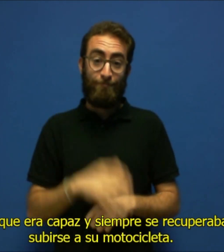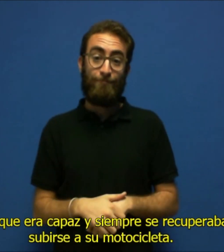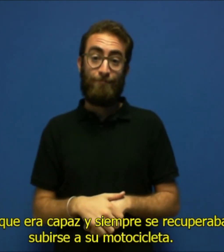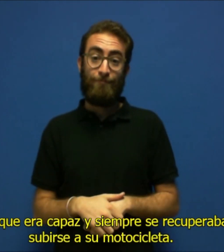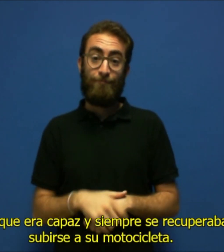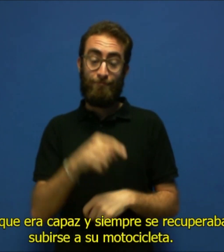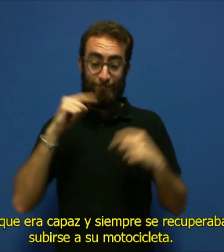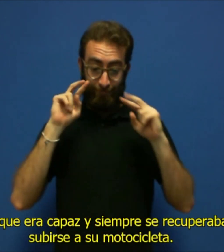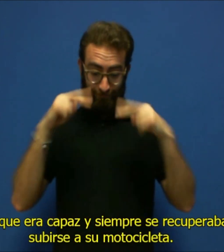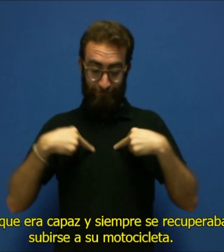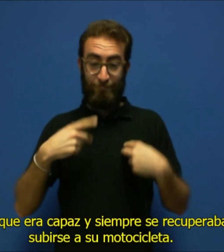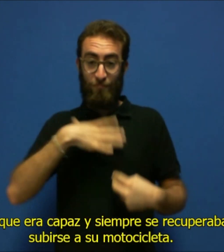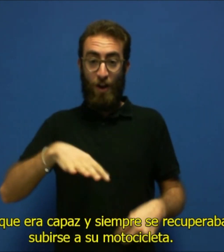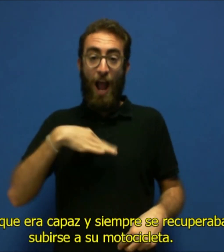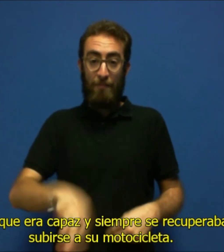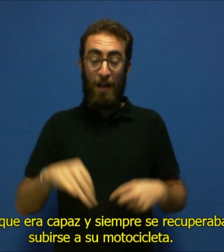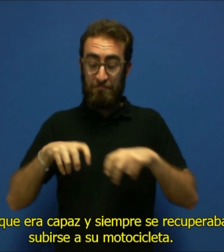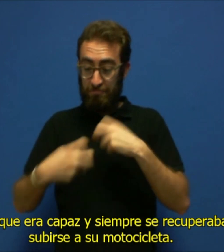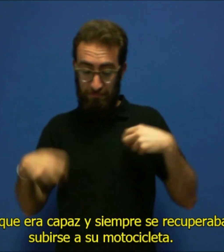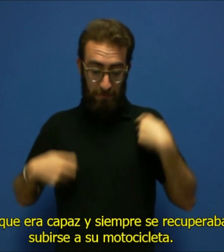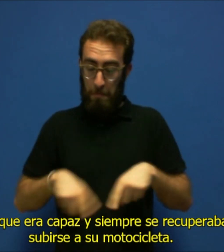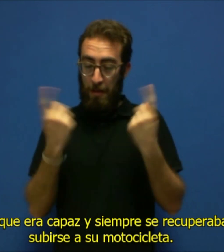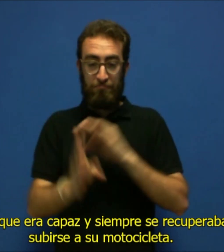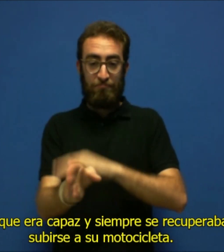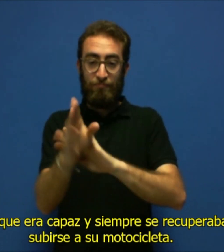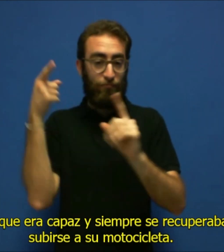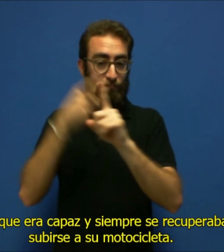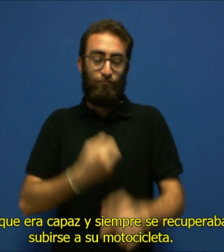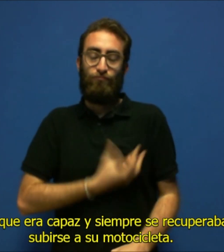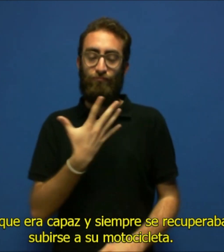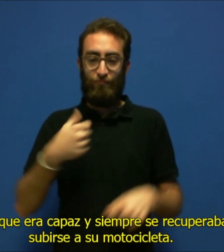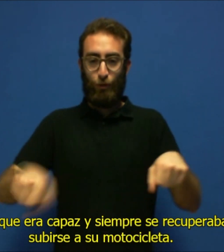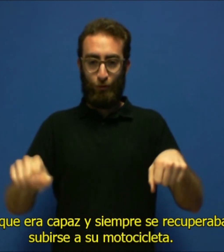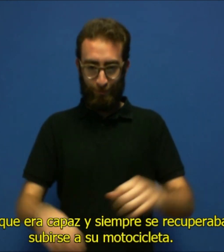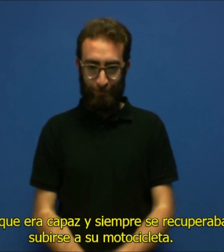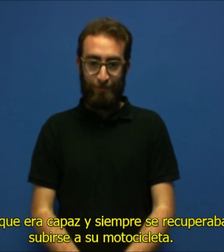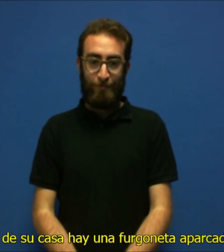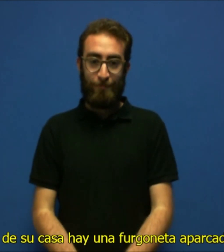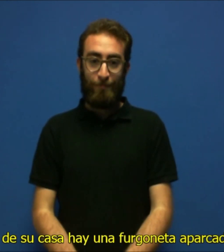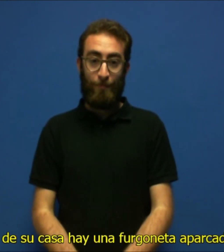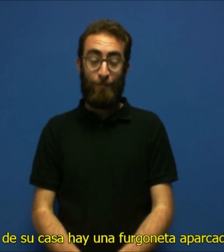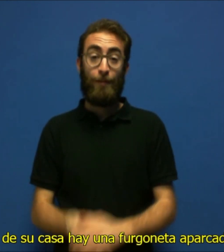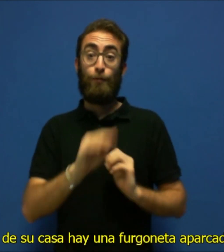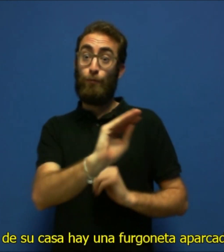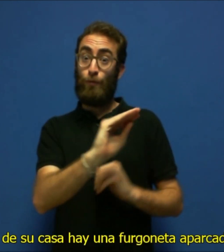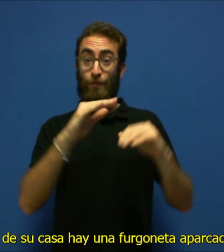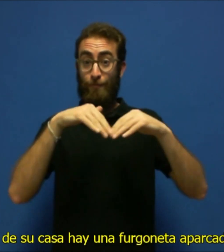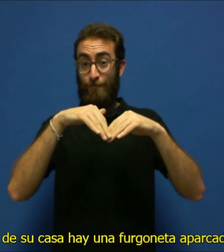se dio cuenta que era capaz y siempre se recuperaba y volvía a subirse a su motocicleta